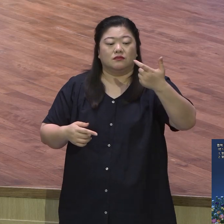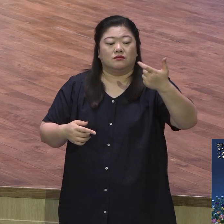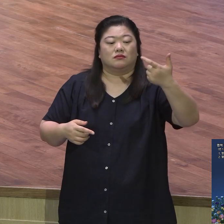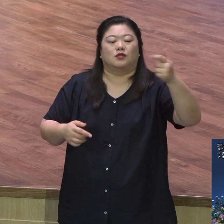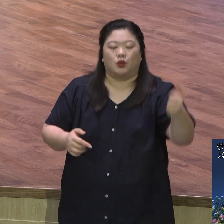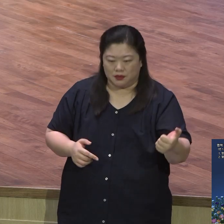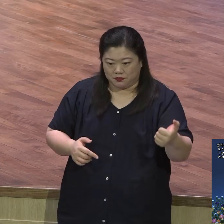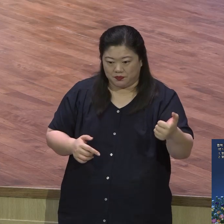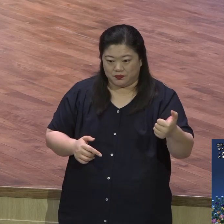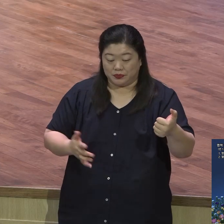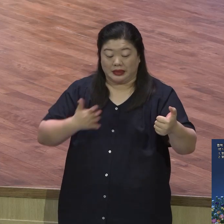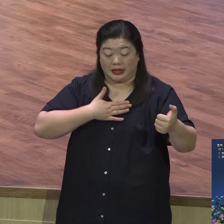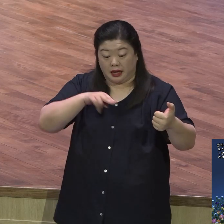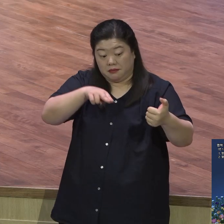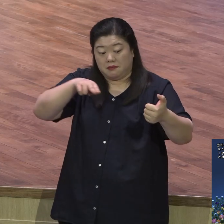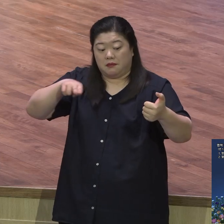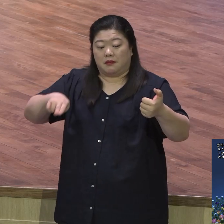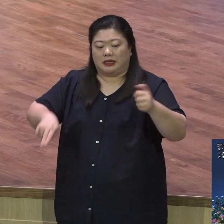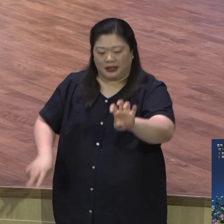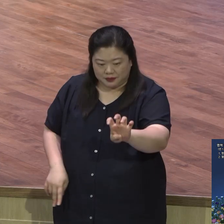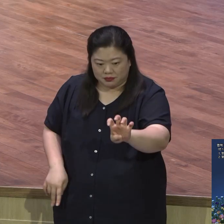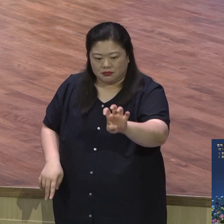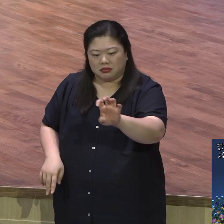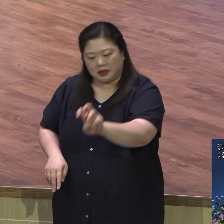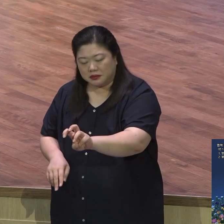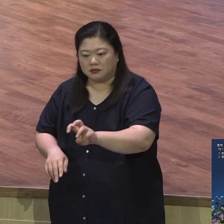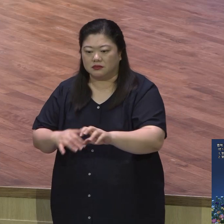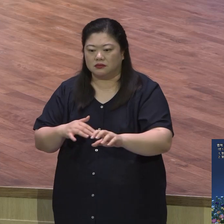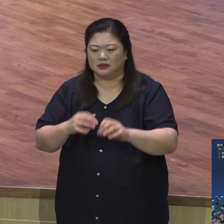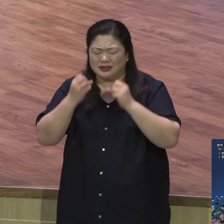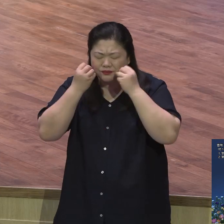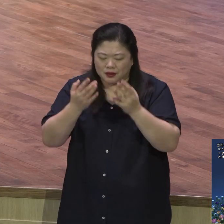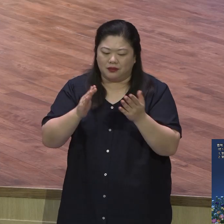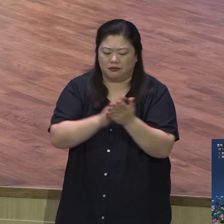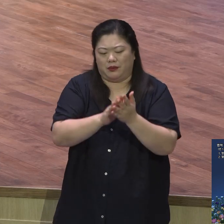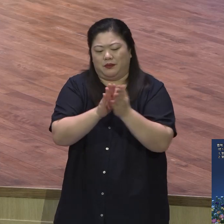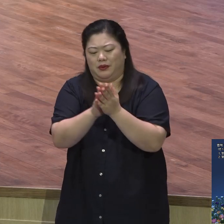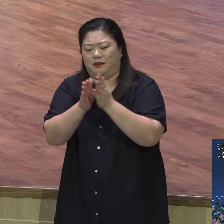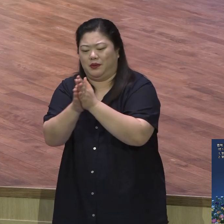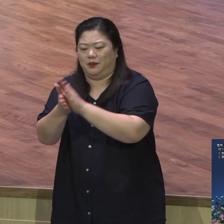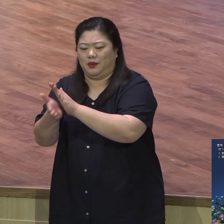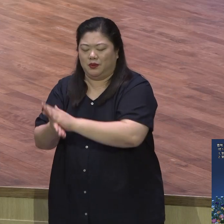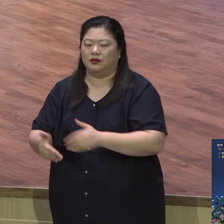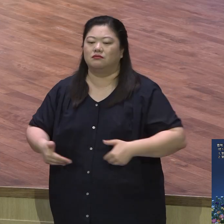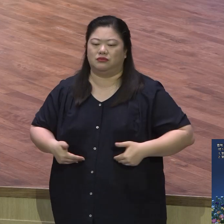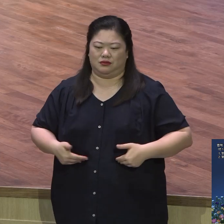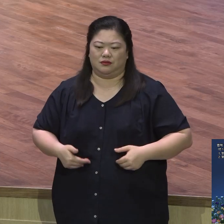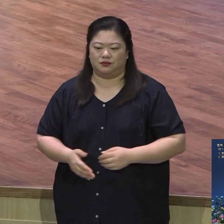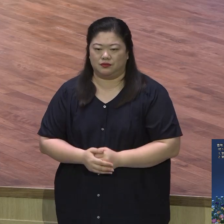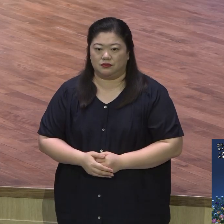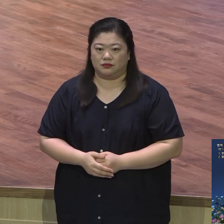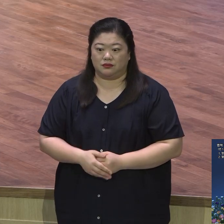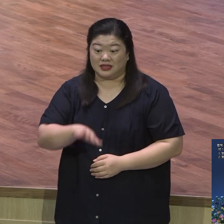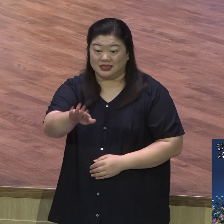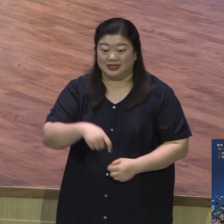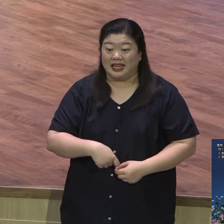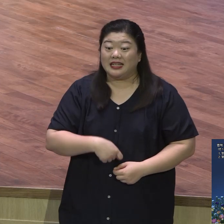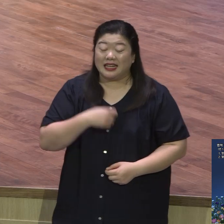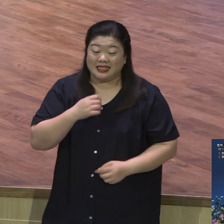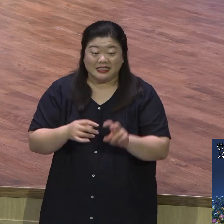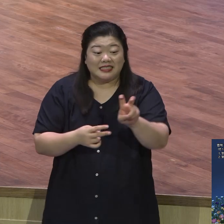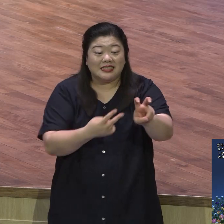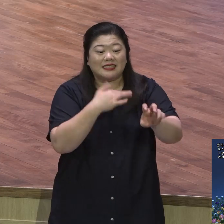예체질 벗어나서 나이를 먹어도 완전히 새로 대화가 되어야 돼요 저는 그래요 20대도 대화가 되어야 30대 40대